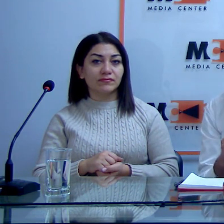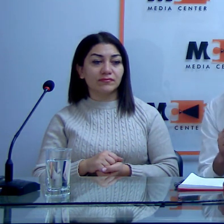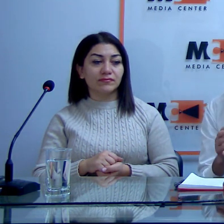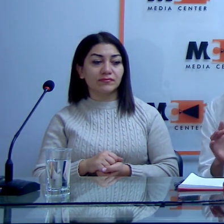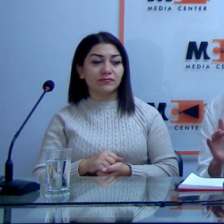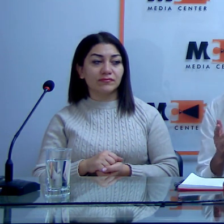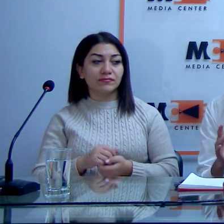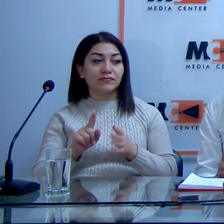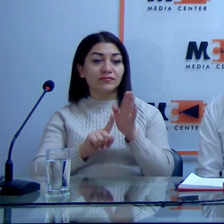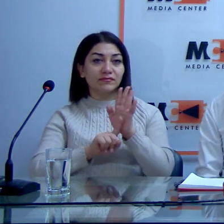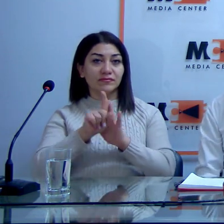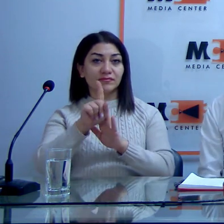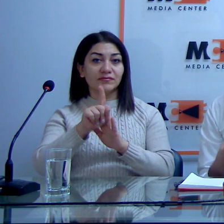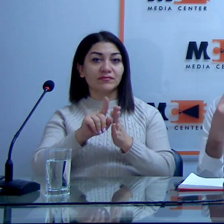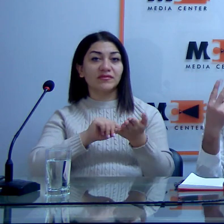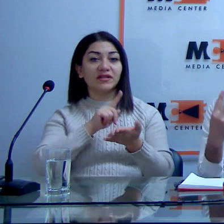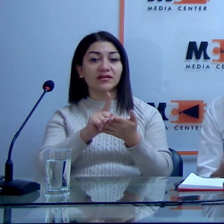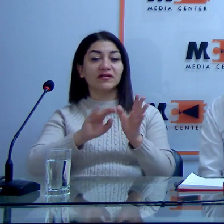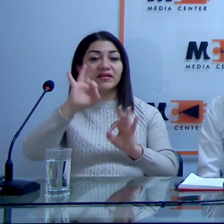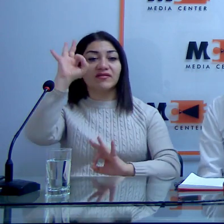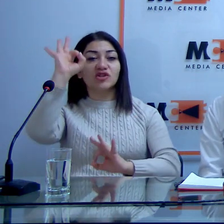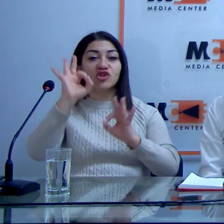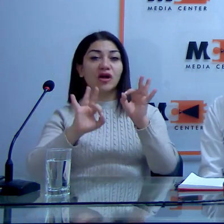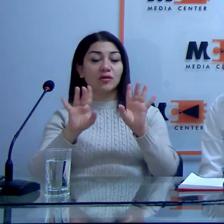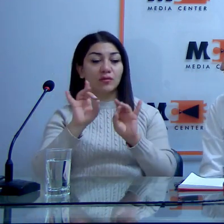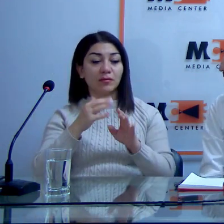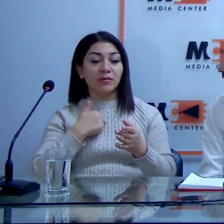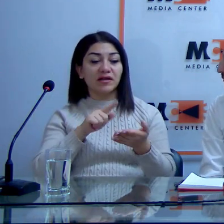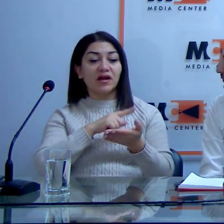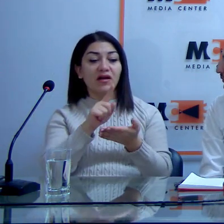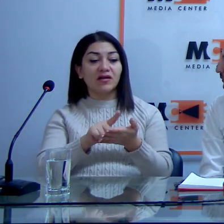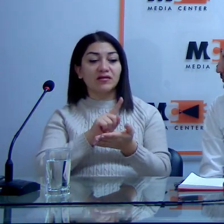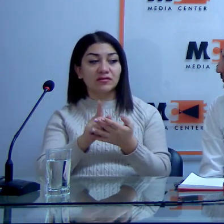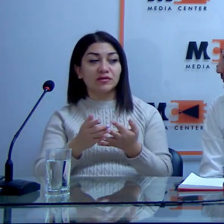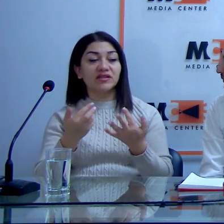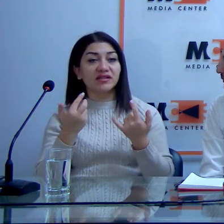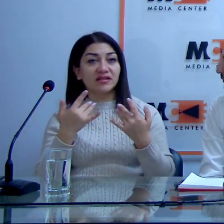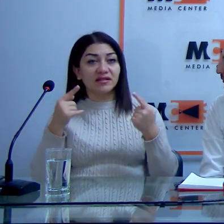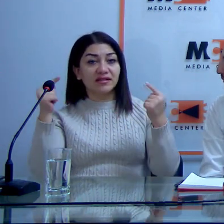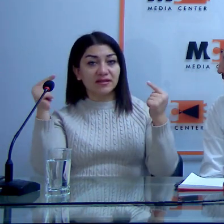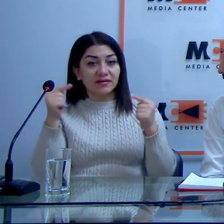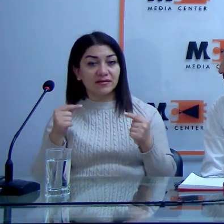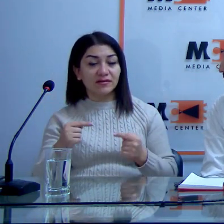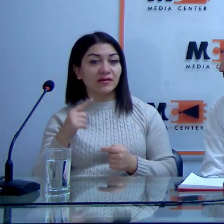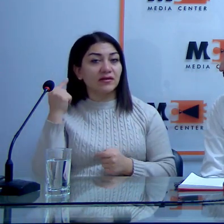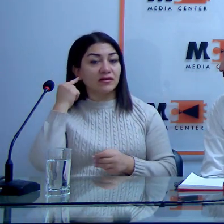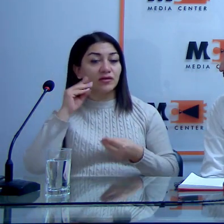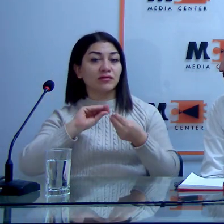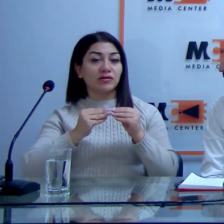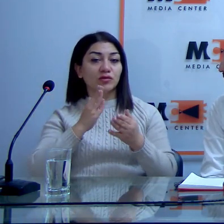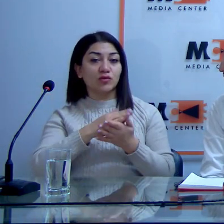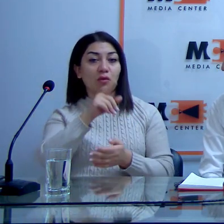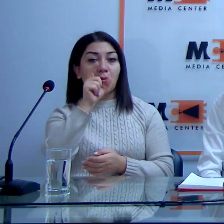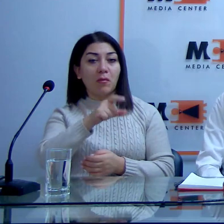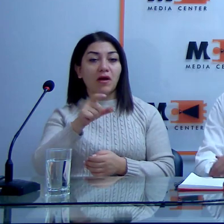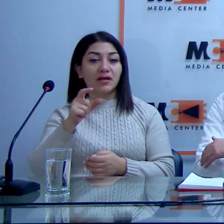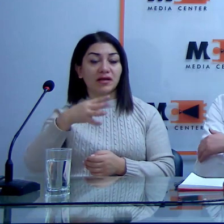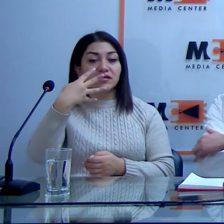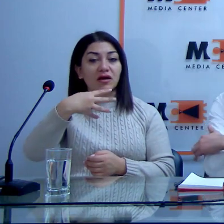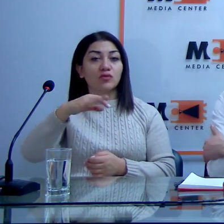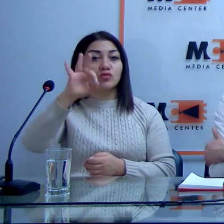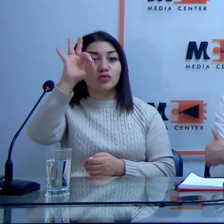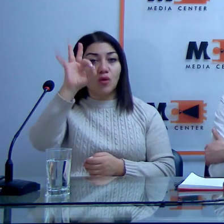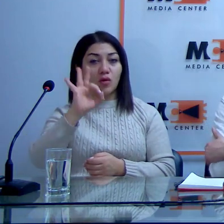երևի թե սկսենք մեր հարցման վիճակագրությունից, ըստ մեր հարցման տվյալների, ԼԽՈ-ի անձանց 40%-ը